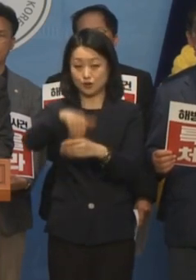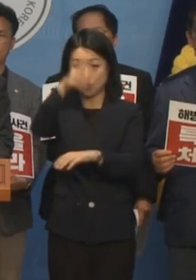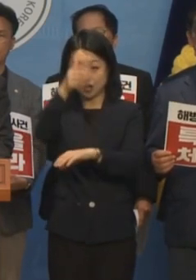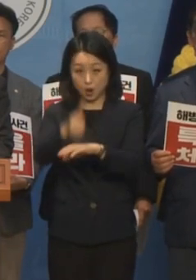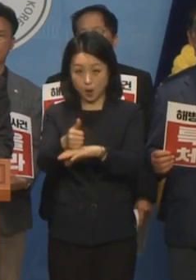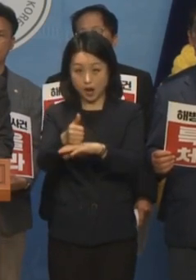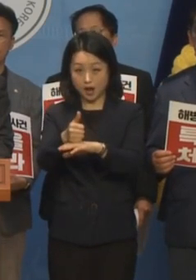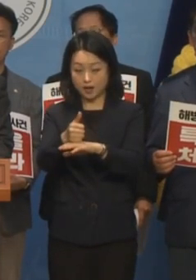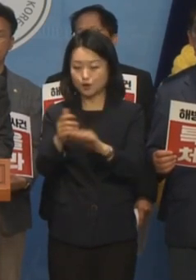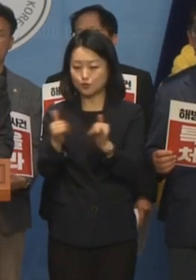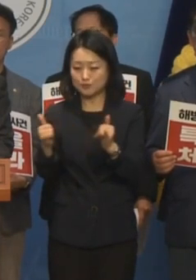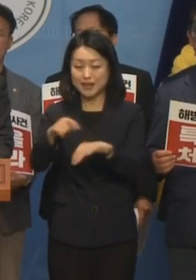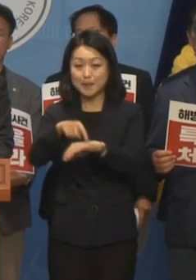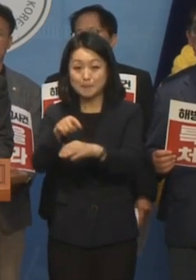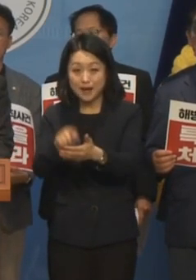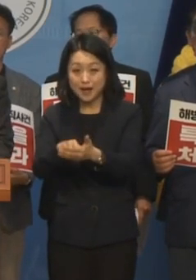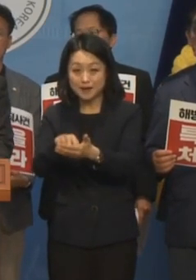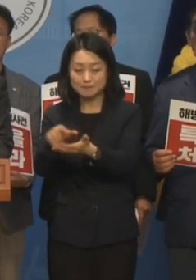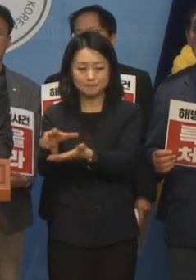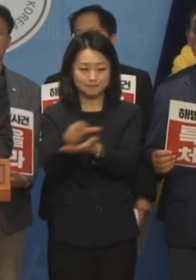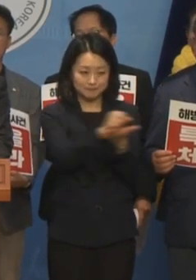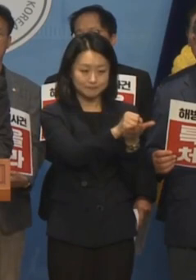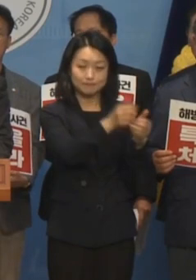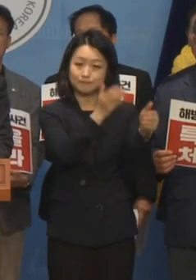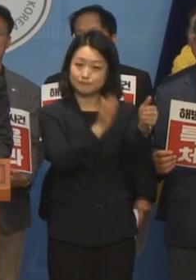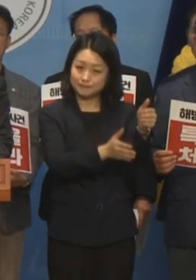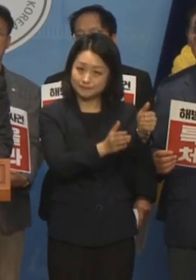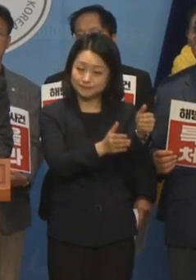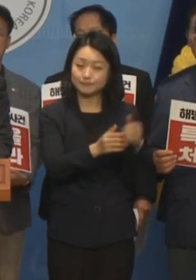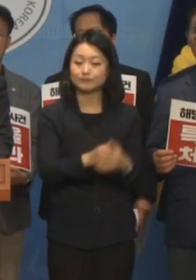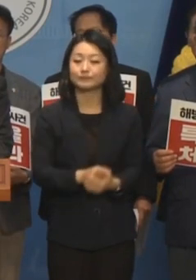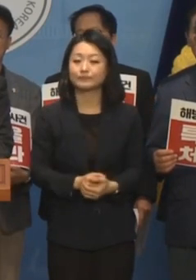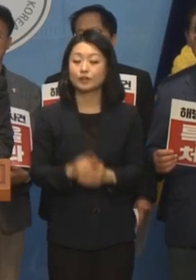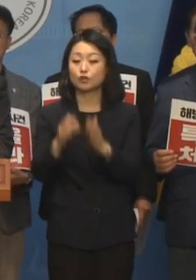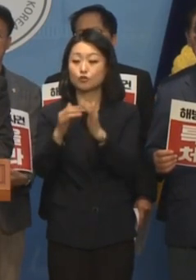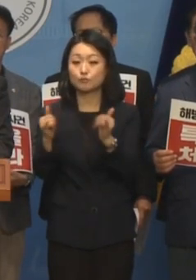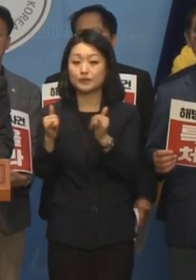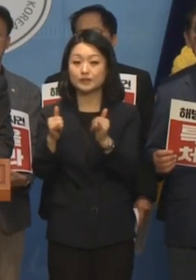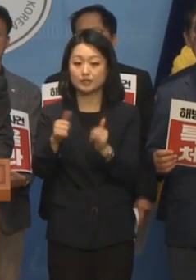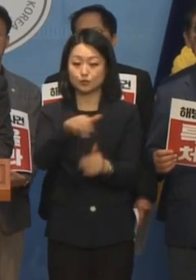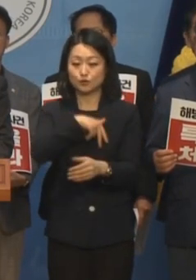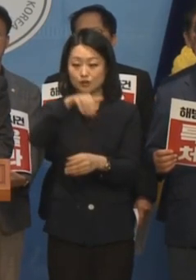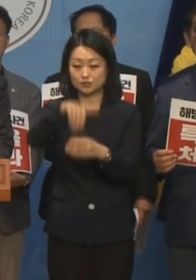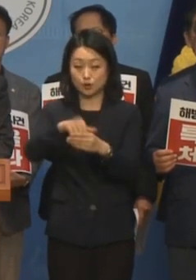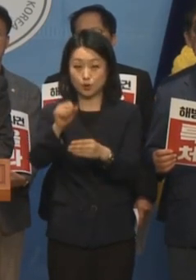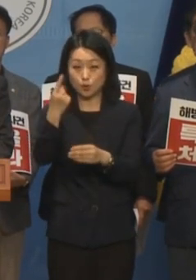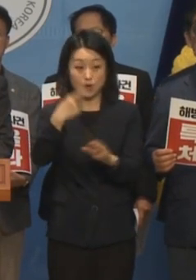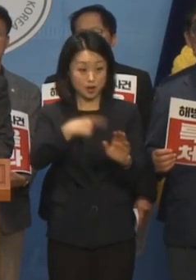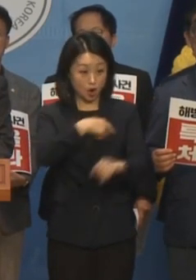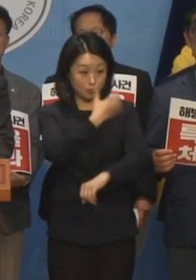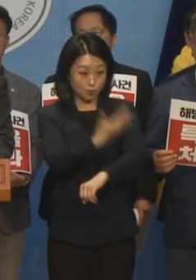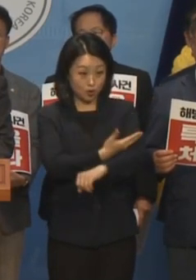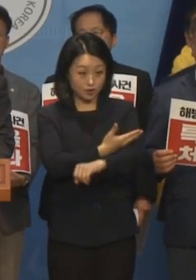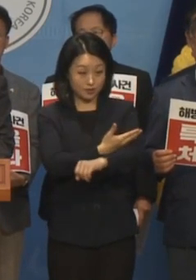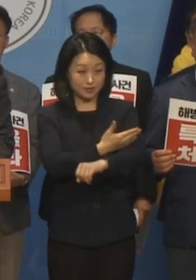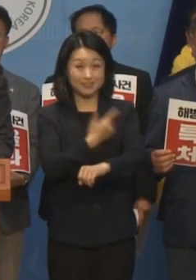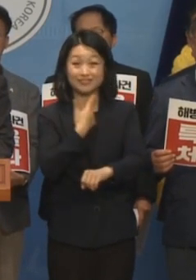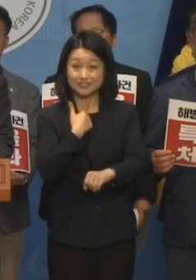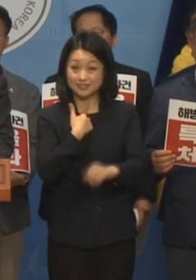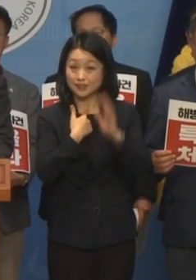주권자, 국민의 뜻을 수용하기를 바랍니다. 국민은 총선을 통해 거부권을 행사한